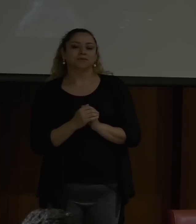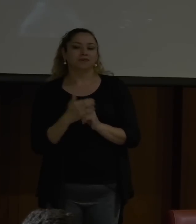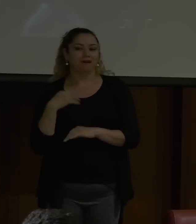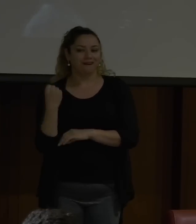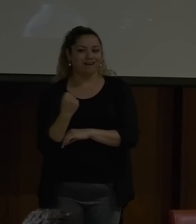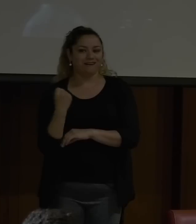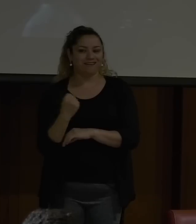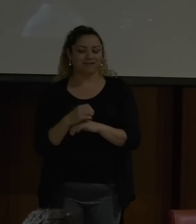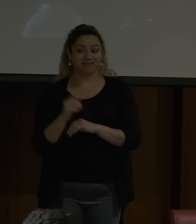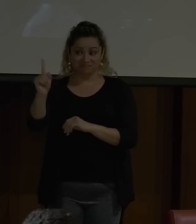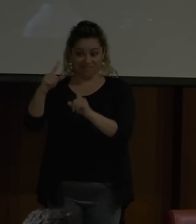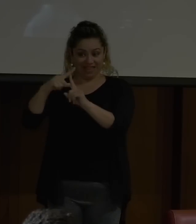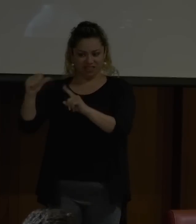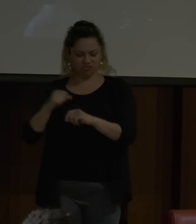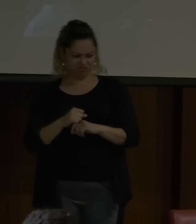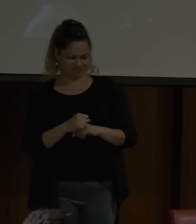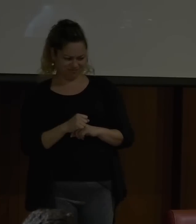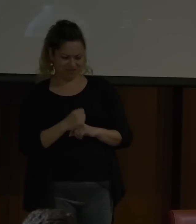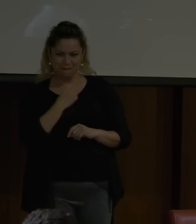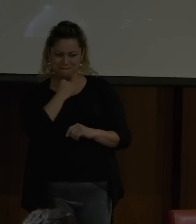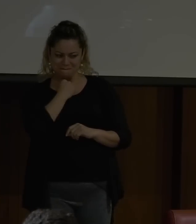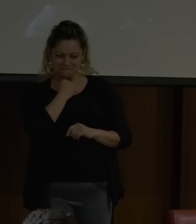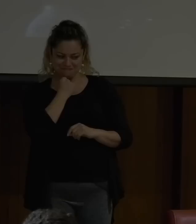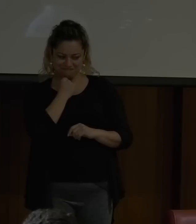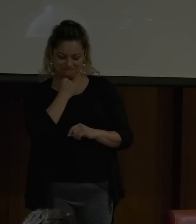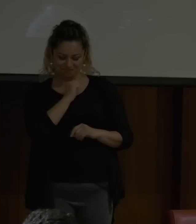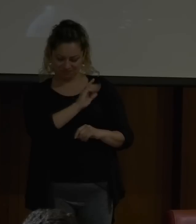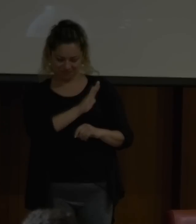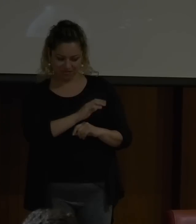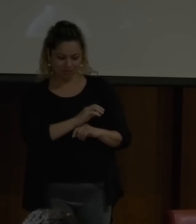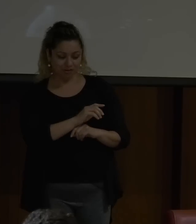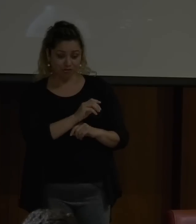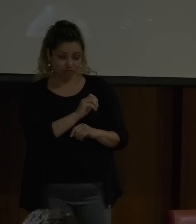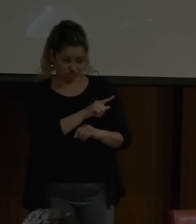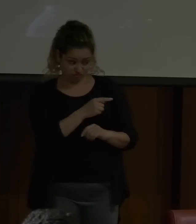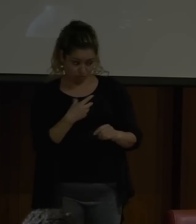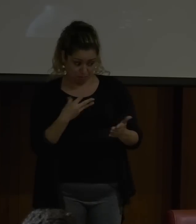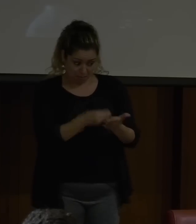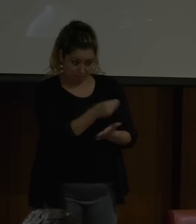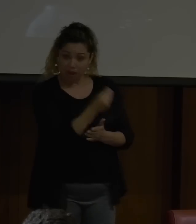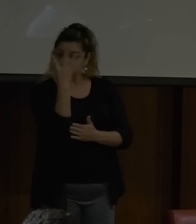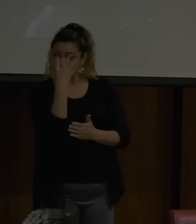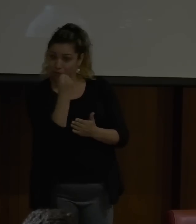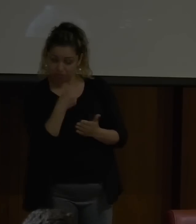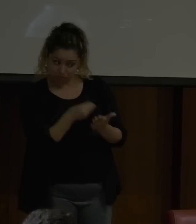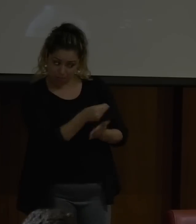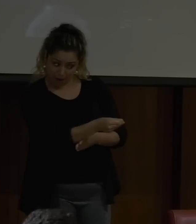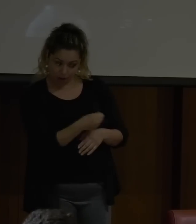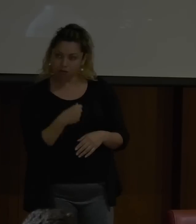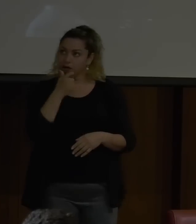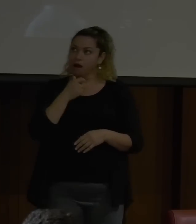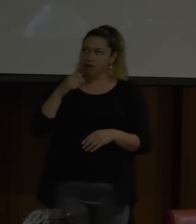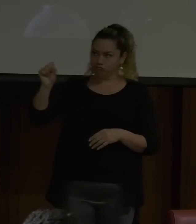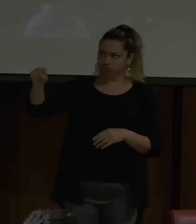Laureano enmudeció con la sorpresa. Luego de un par de segundos finalmente dijo: ¿cómo me vas a quitar a mí esos 5 pesos? Leandro